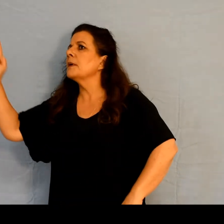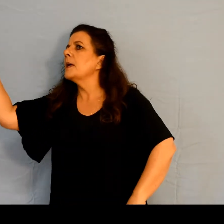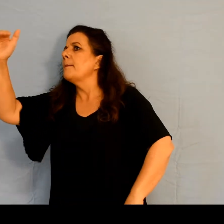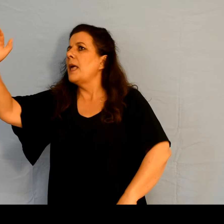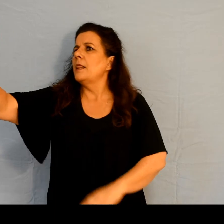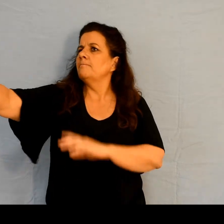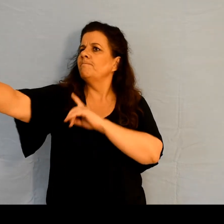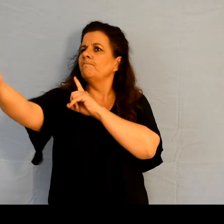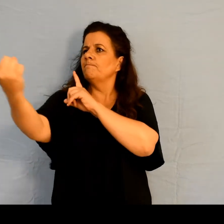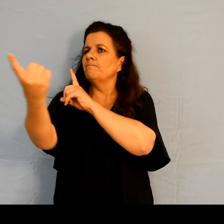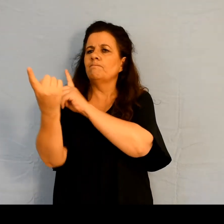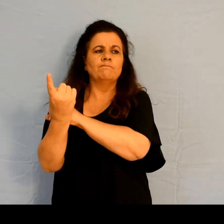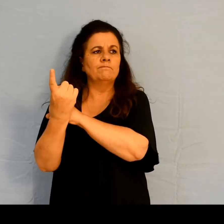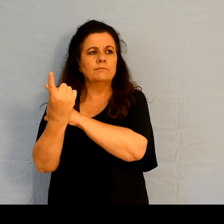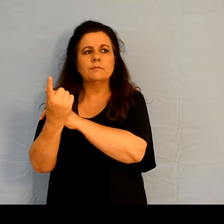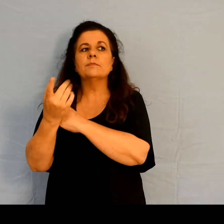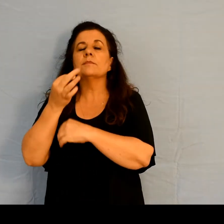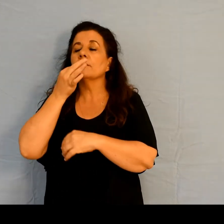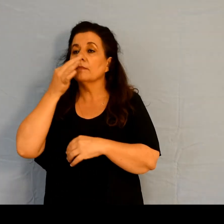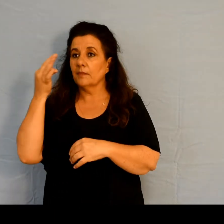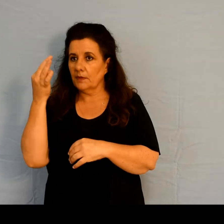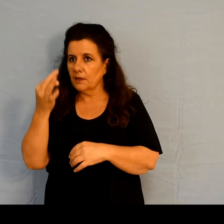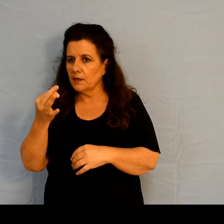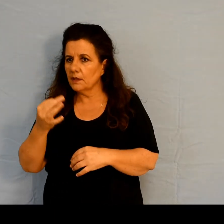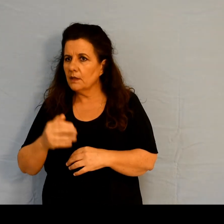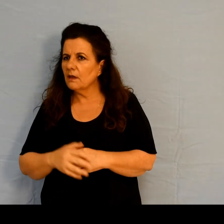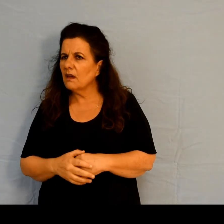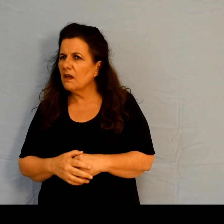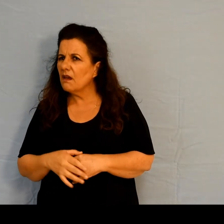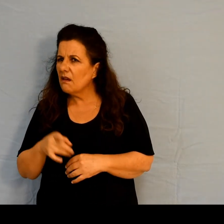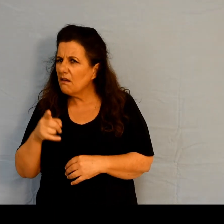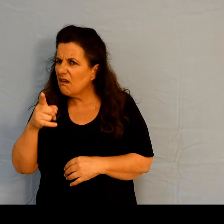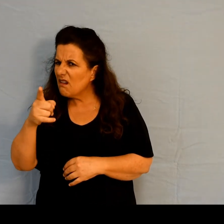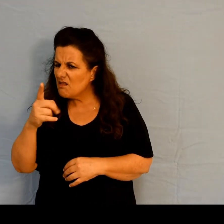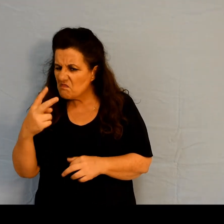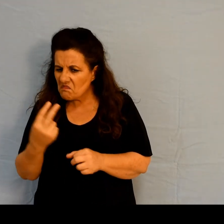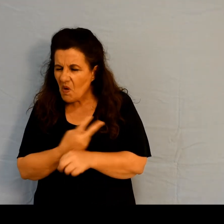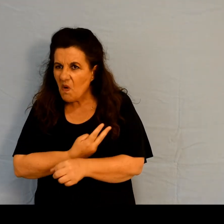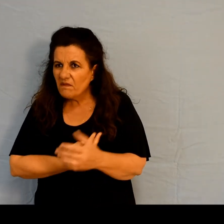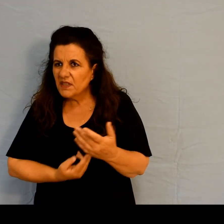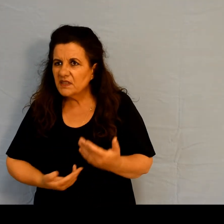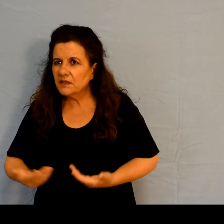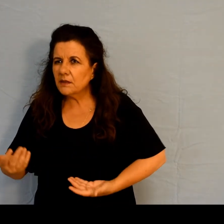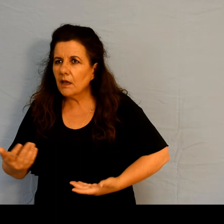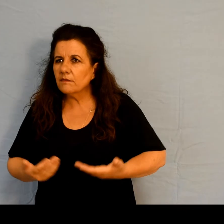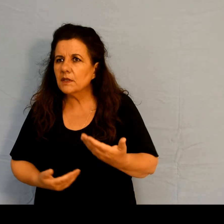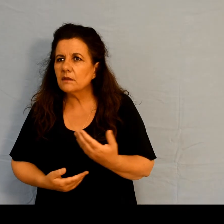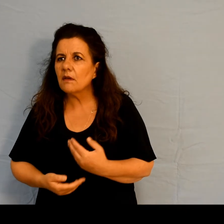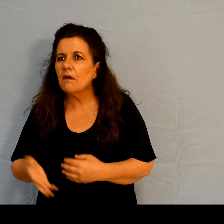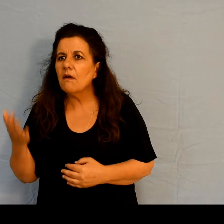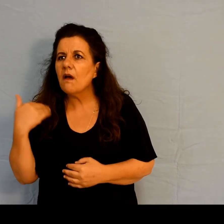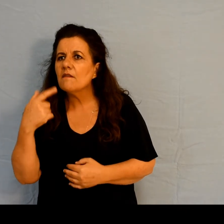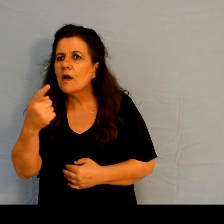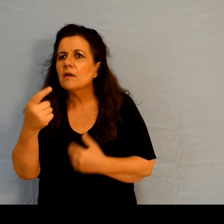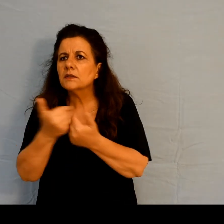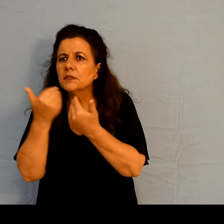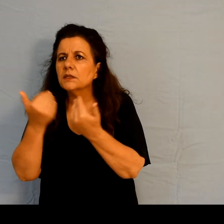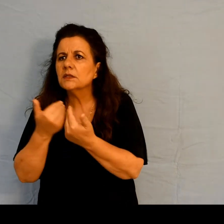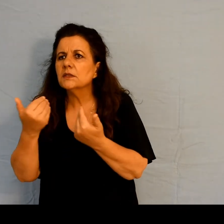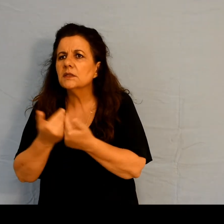et lui dit « Serviteur mauvais, je t'avais remis toute cette dette parce que tu m'avais